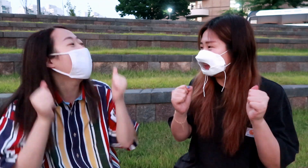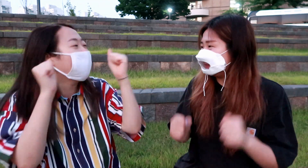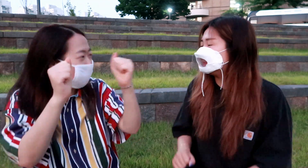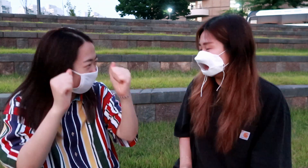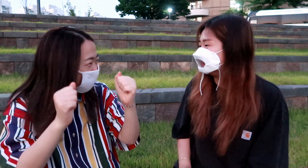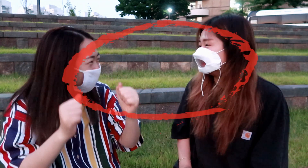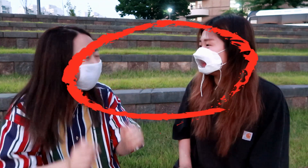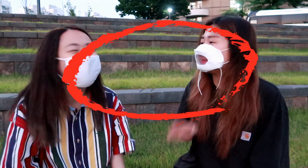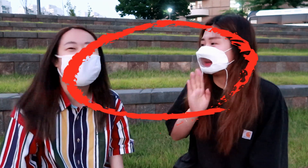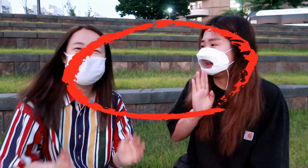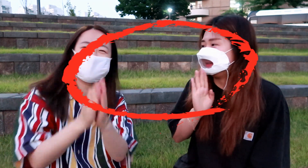힘내세요. 와.